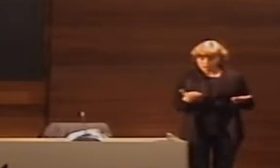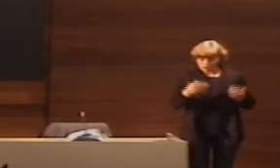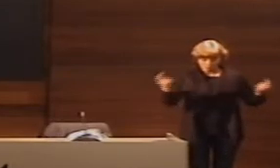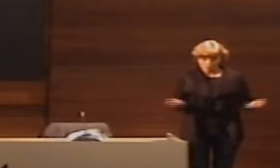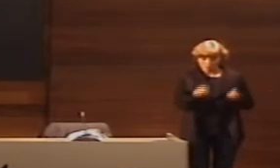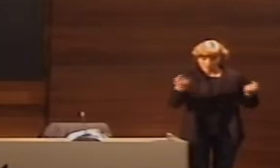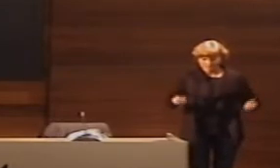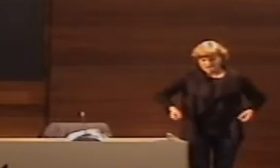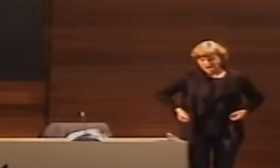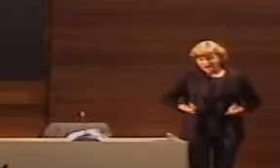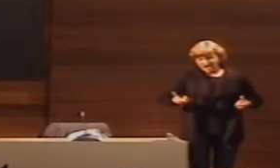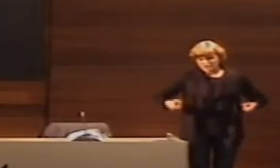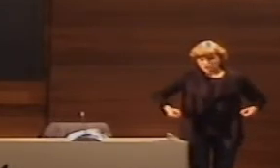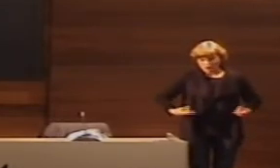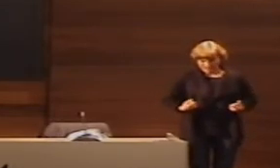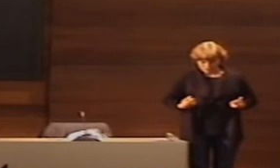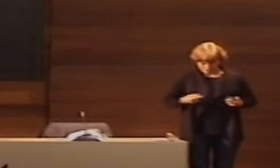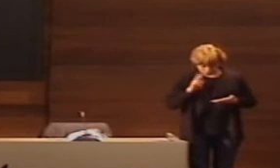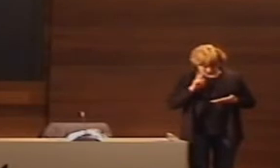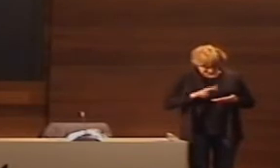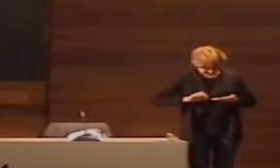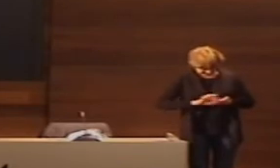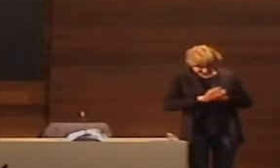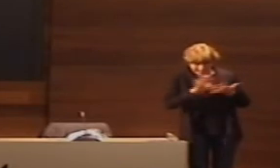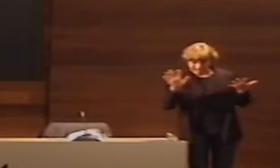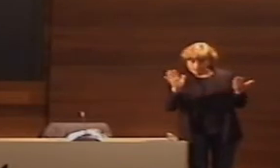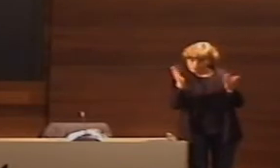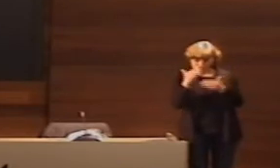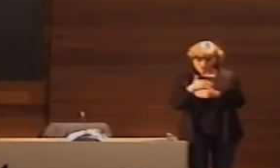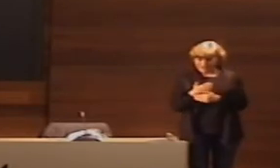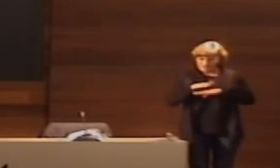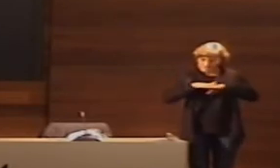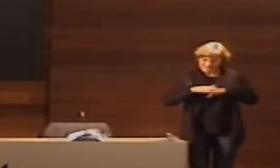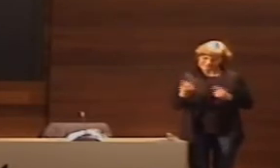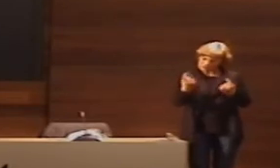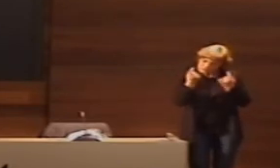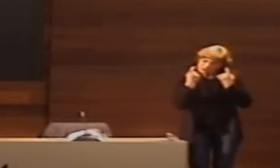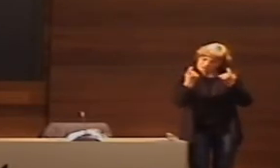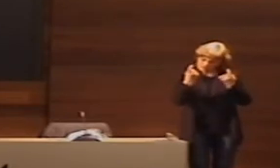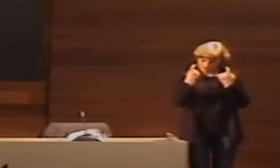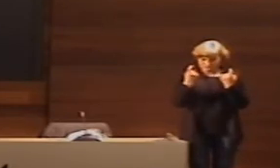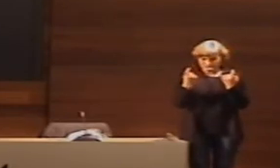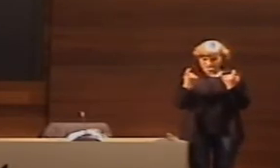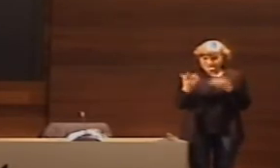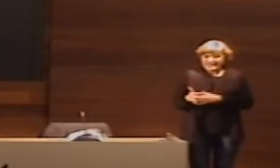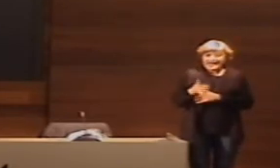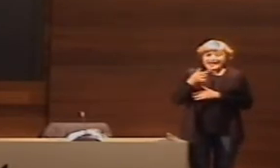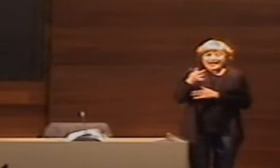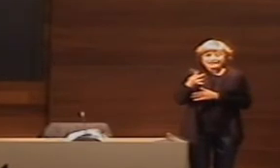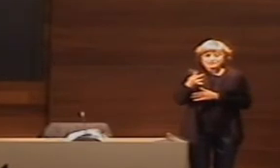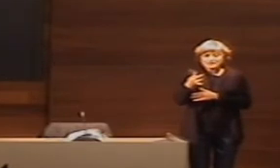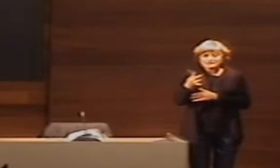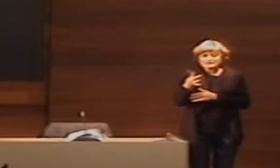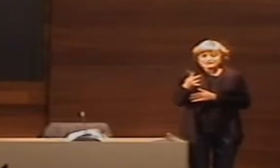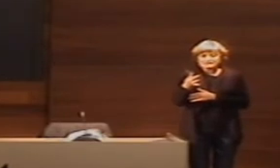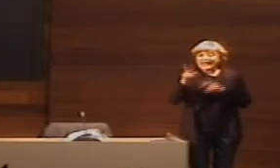folletos y luego pues igual no sabemos lo más esencial. Y bueno, pues luego todo lo de tasas y todo eso,